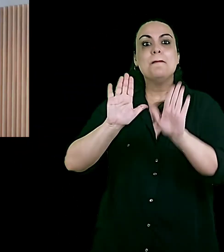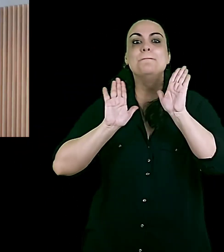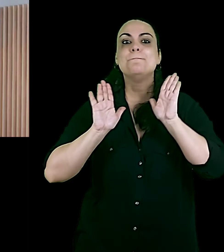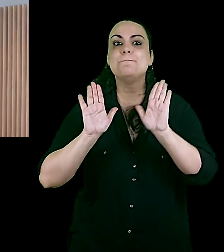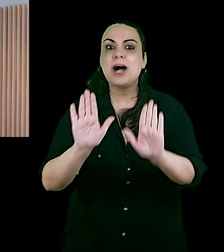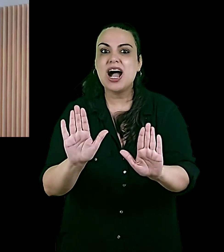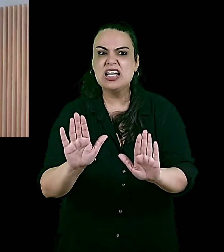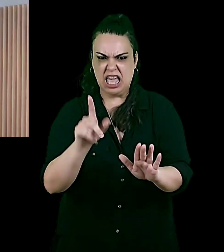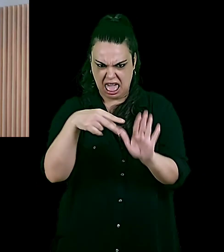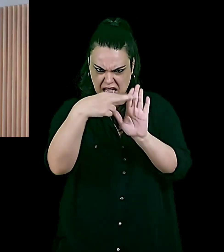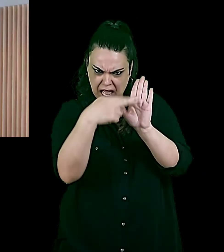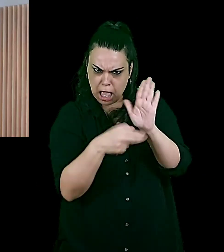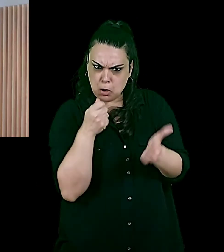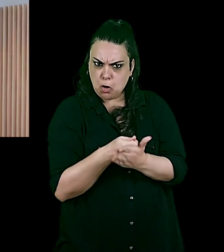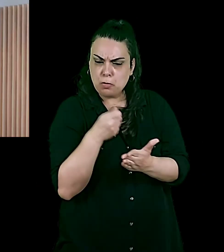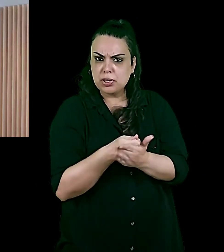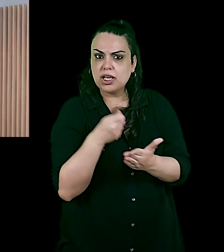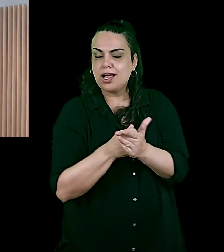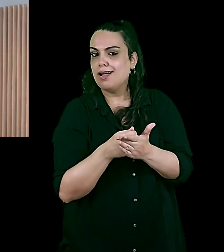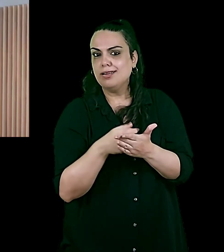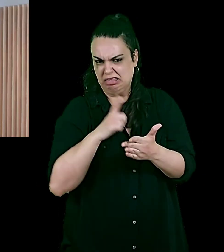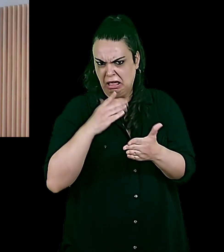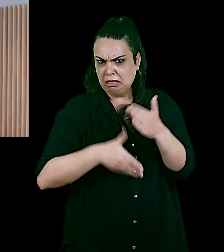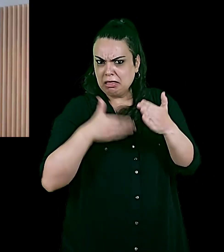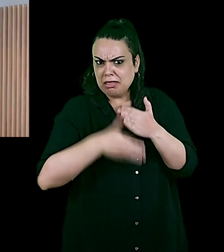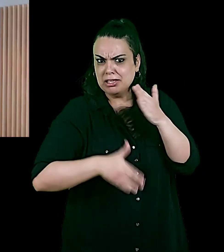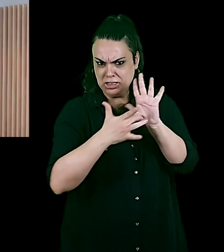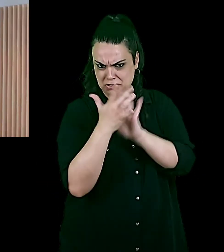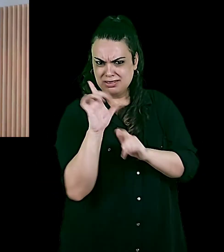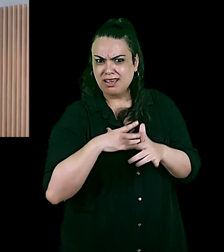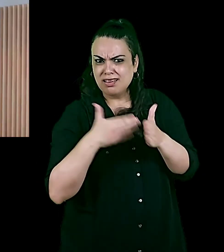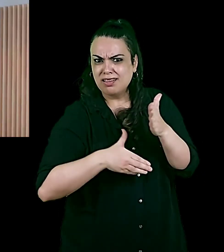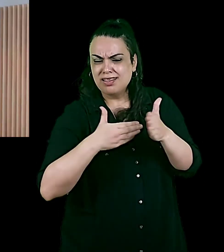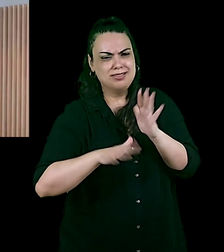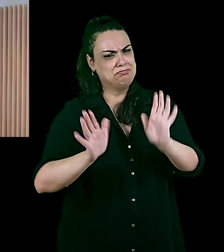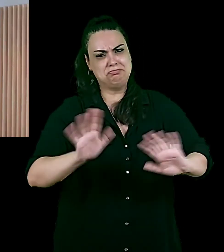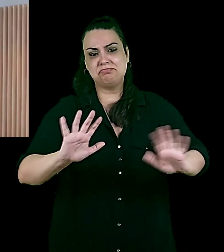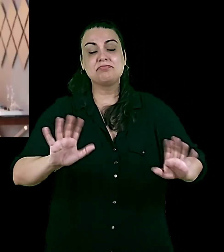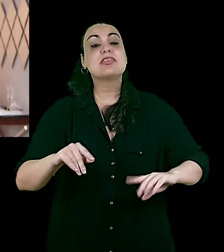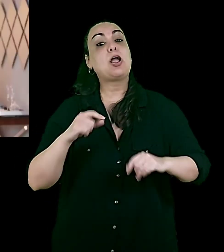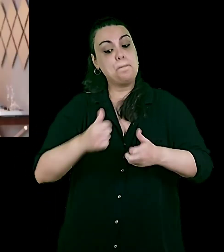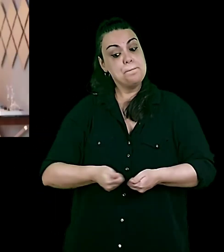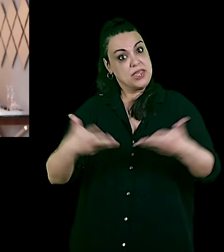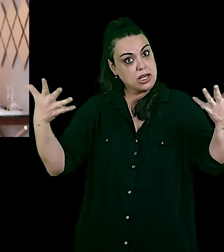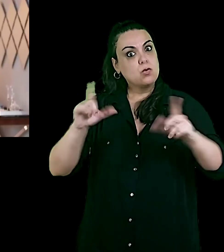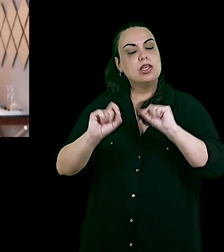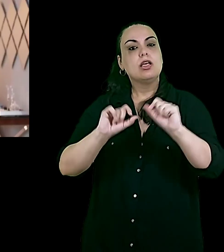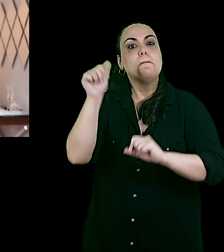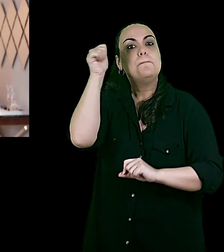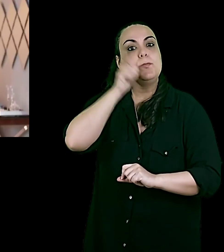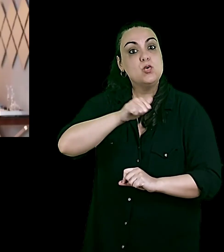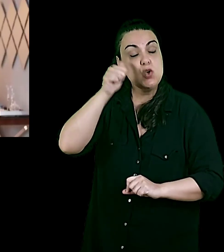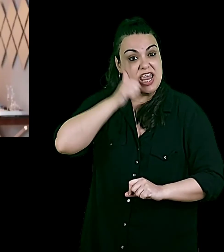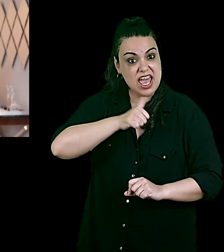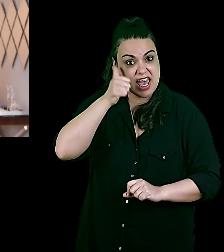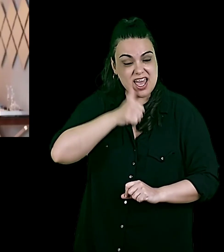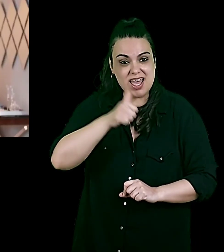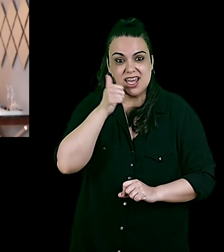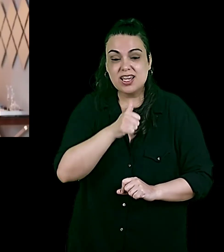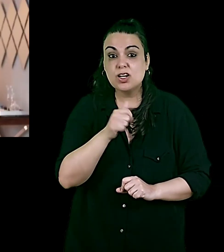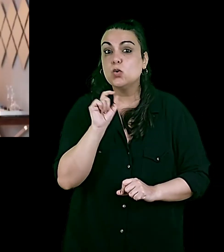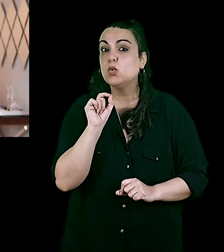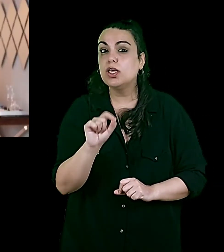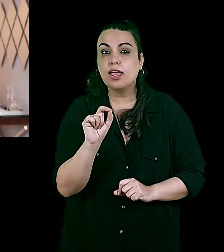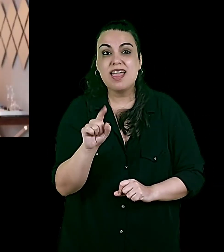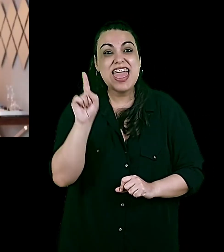não determinava que era uma via de regra e os milagres poderiam acontecer só dessa forma. Agora, depois que a mulher do fluxo de sangue,